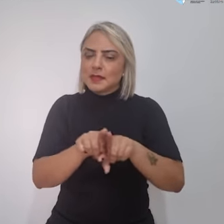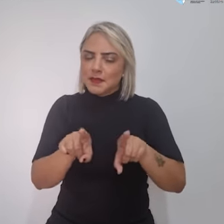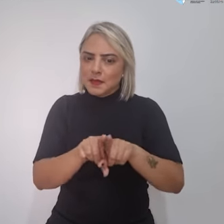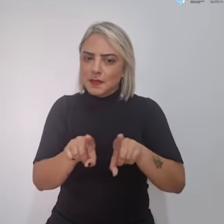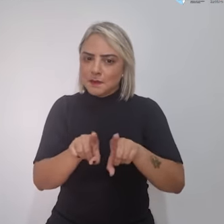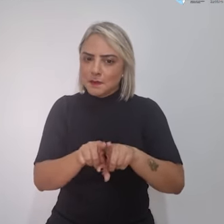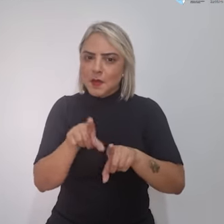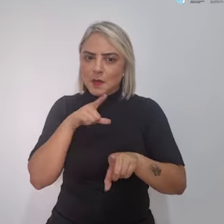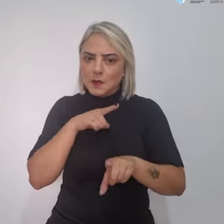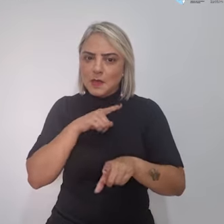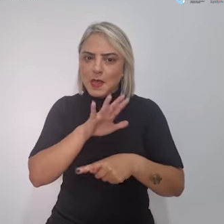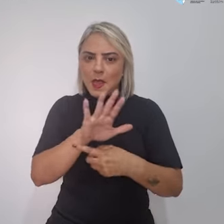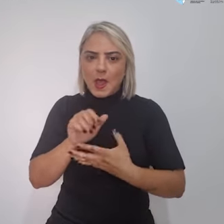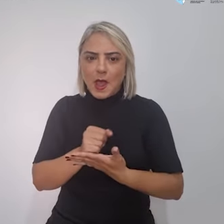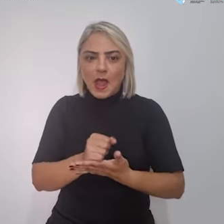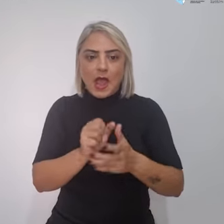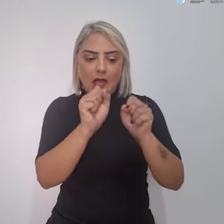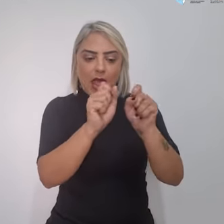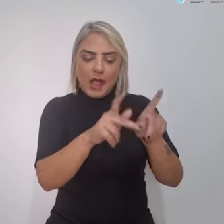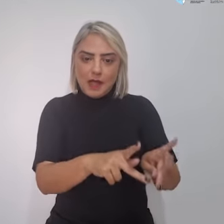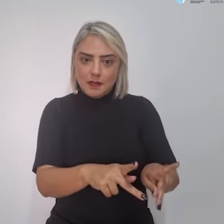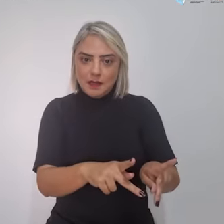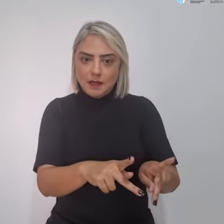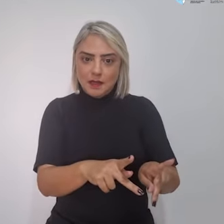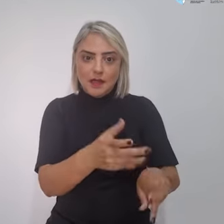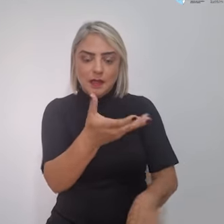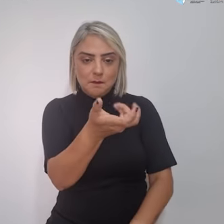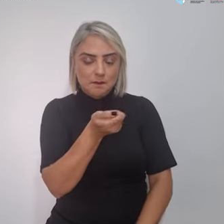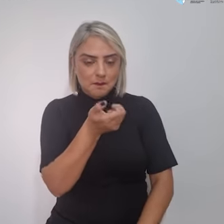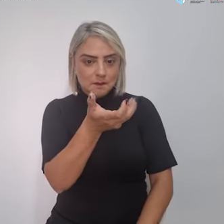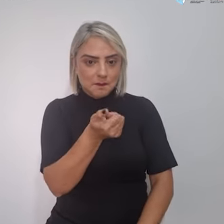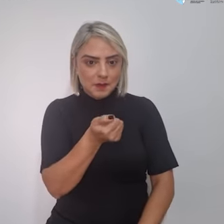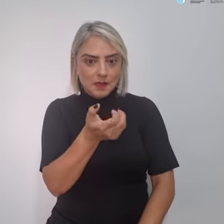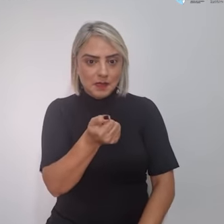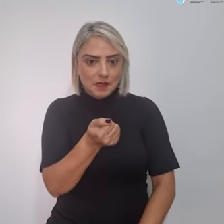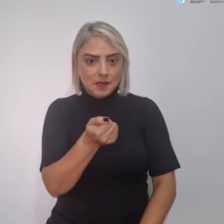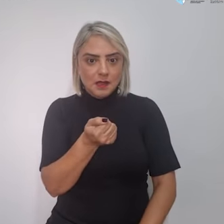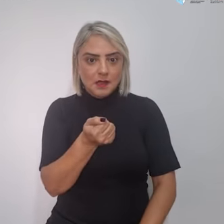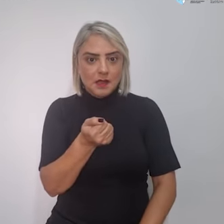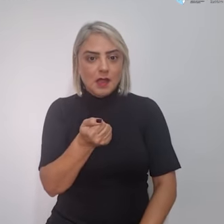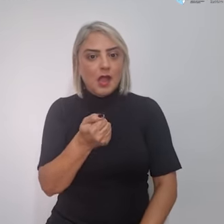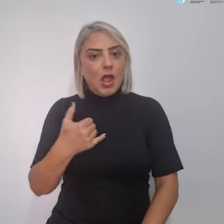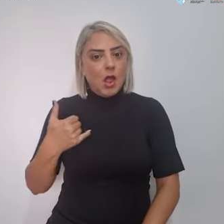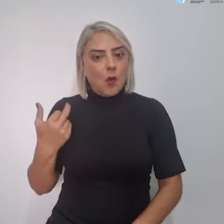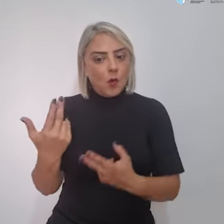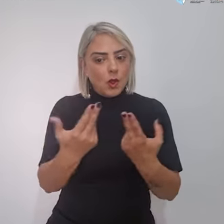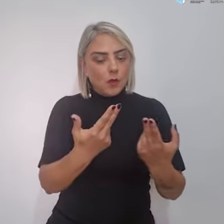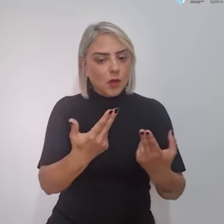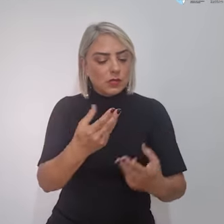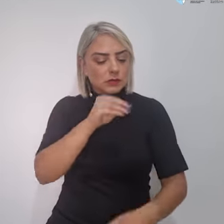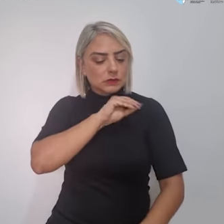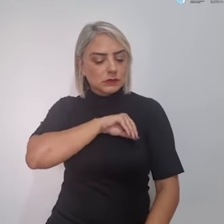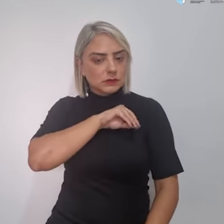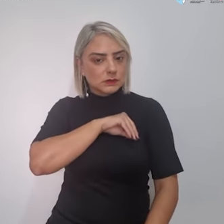contemplados aposentados e pensionistas com paridade de remuneração. Simpro